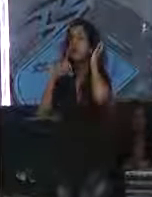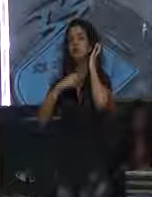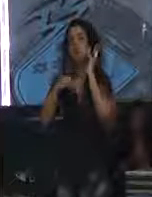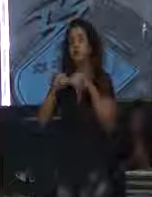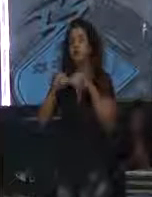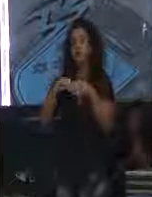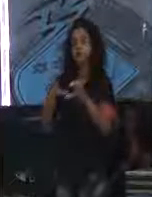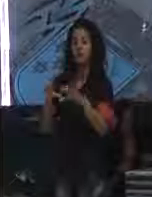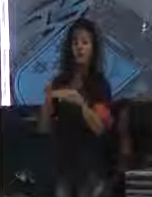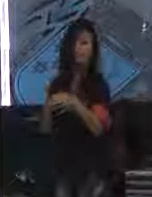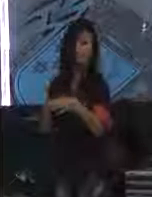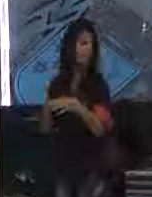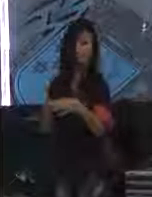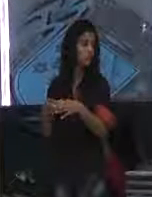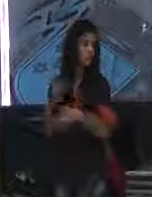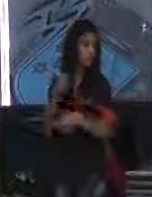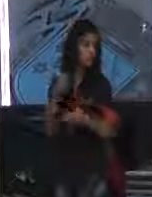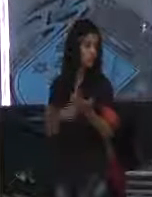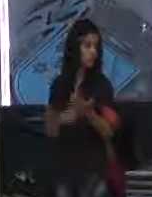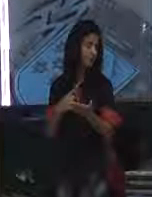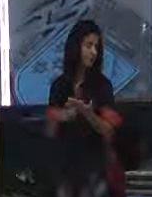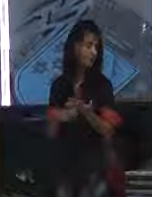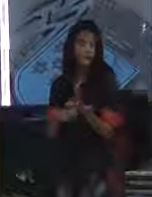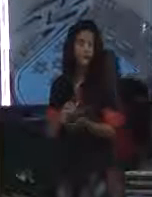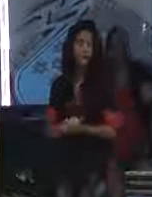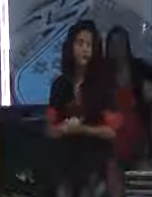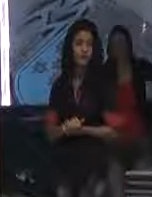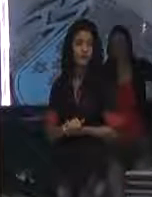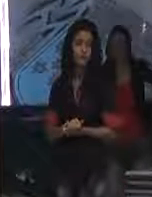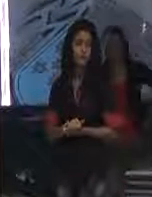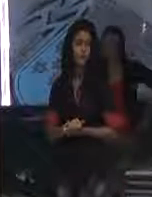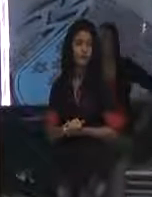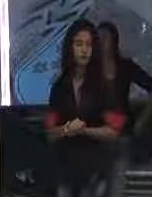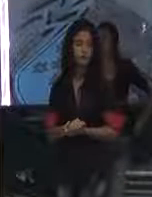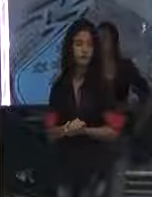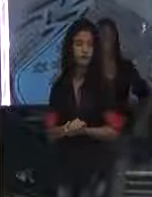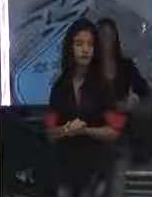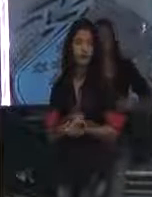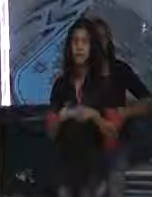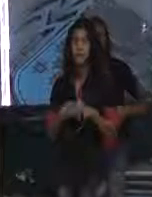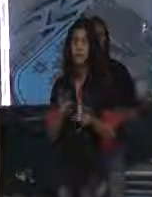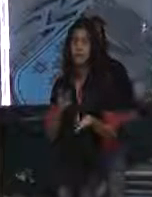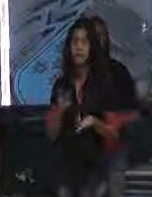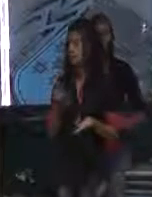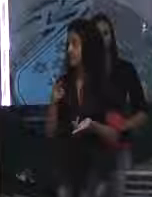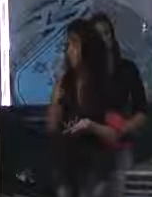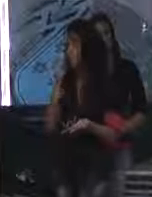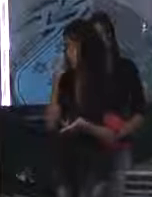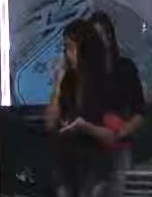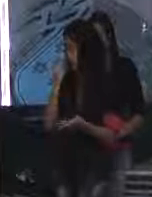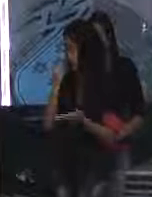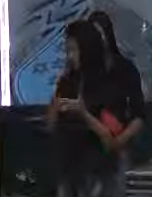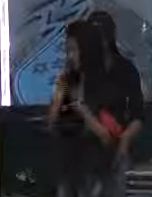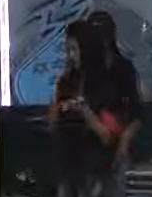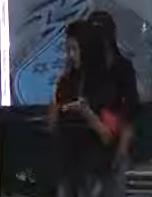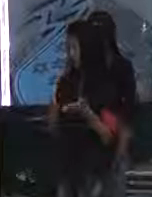que se faça o cartão do SUS e marcação de consulta. Ok. Mas não tem previsão. A gente já está